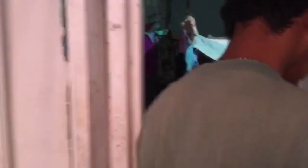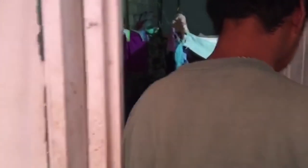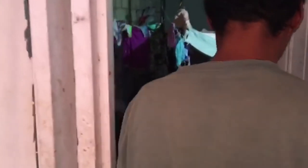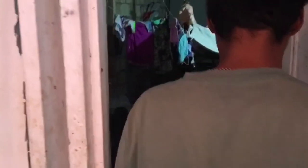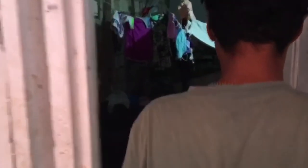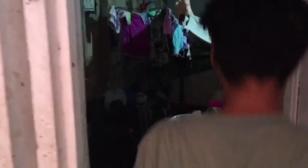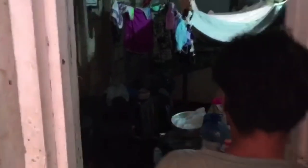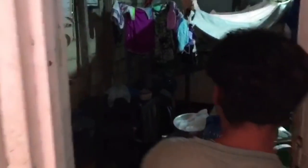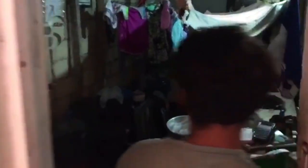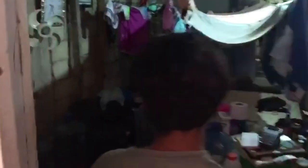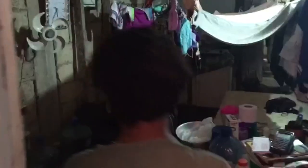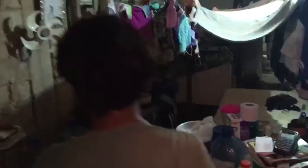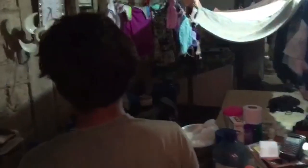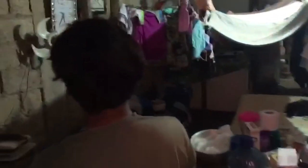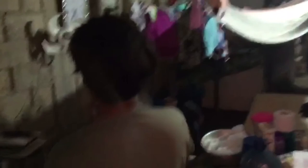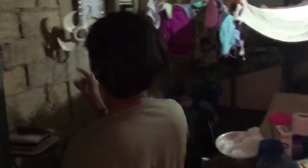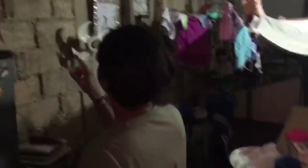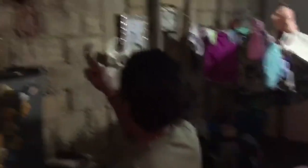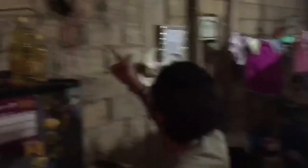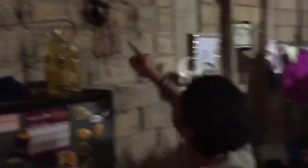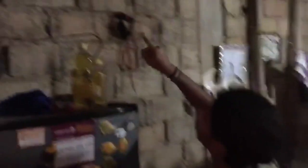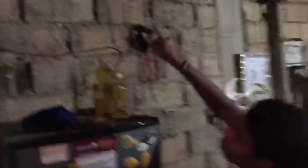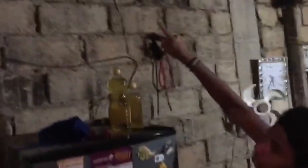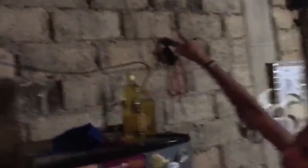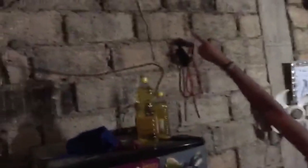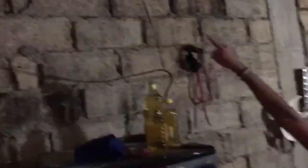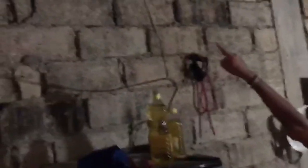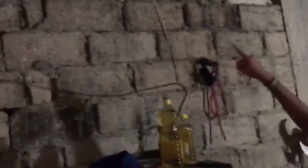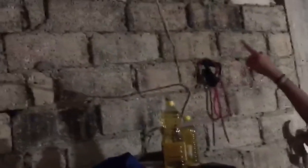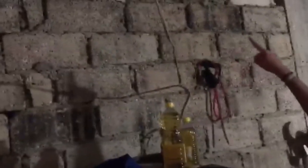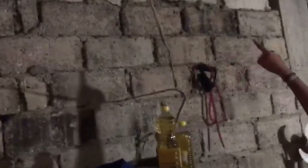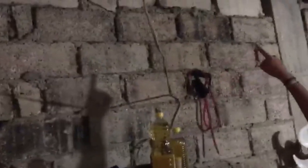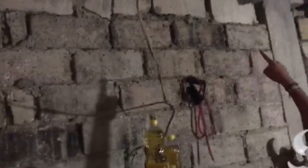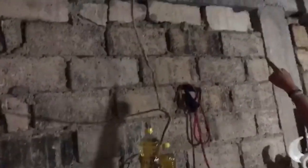mire también por allí